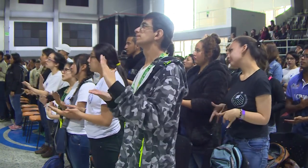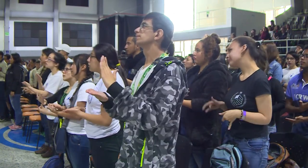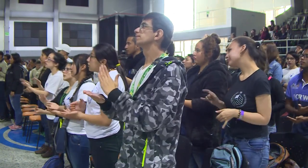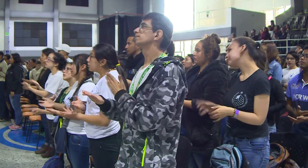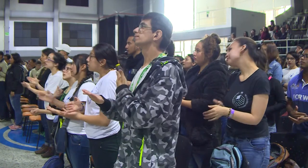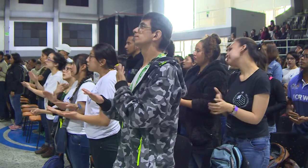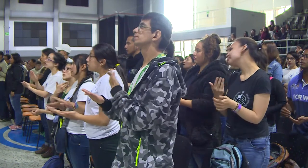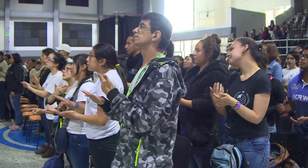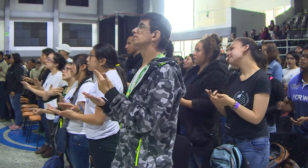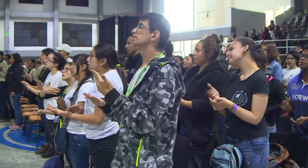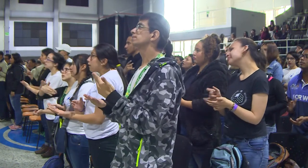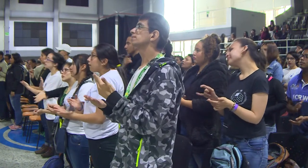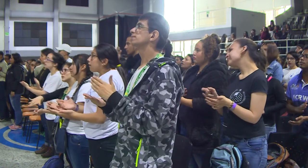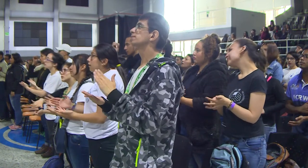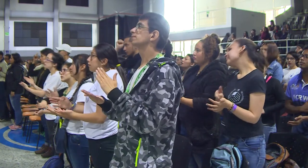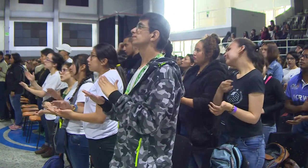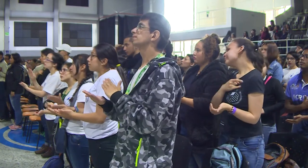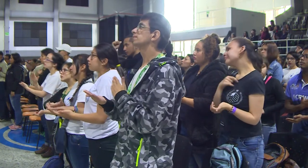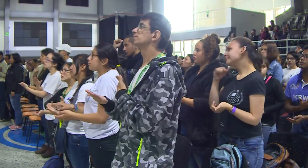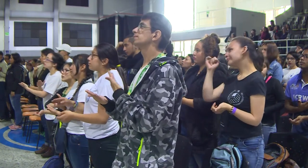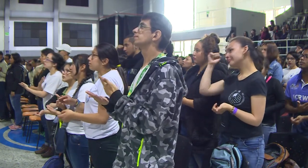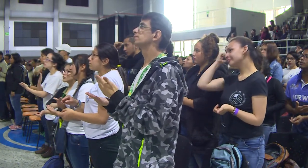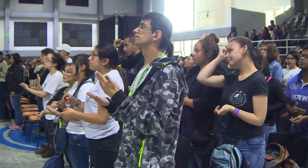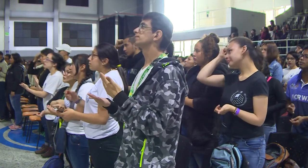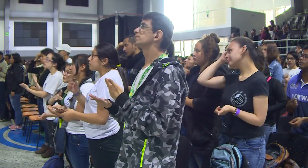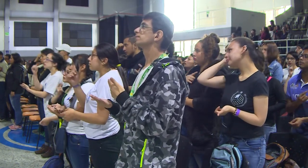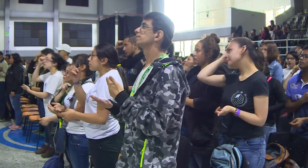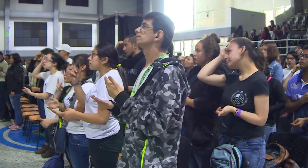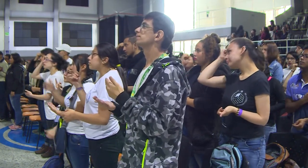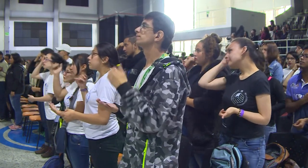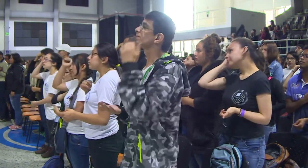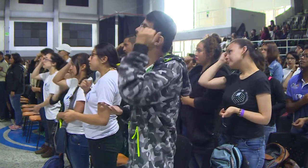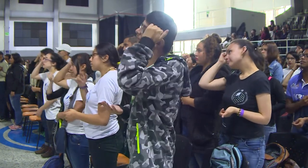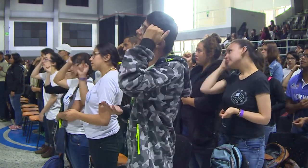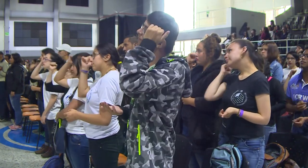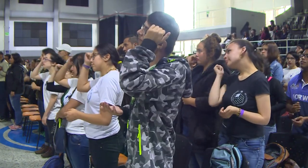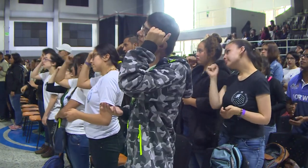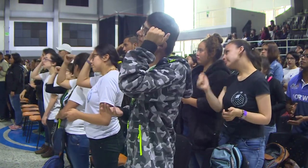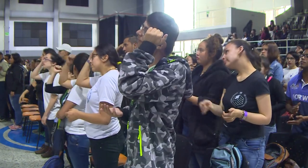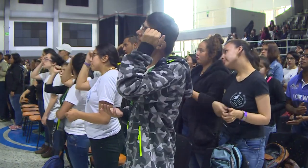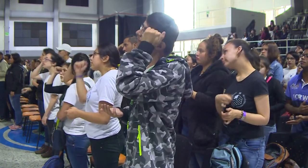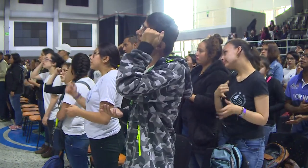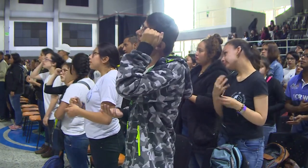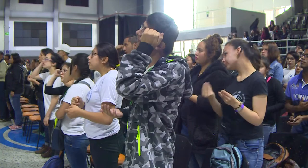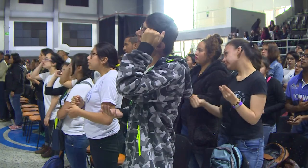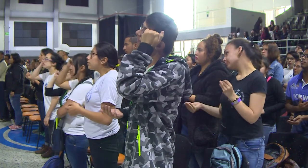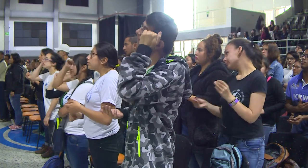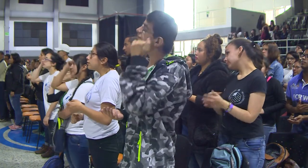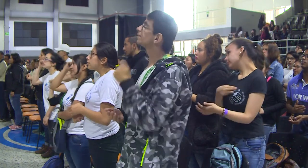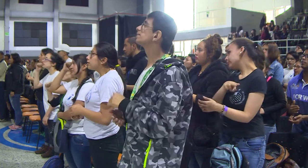de la vida o no